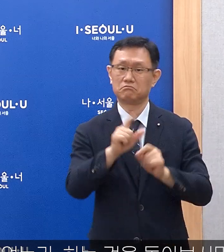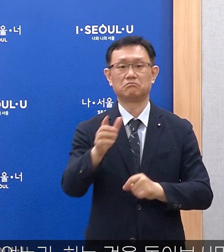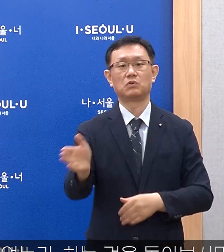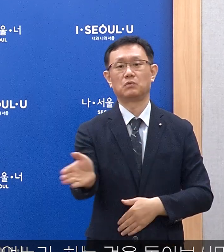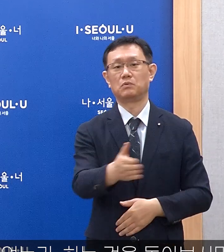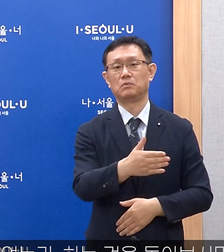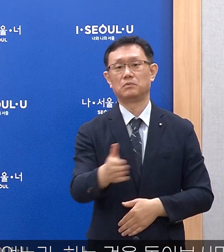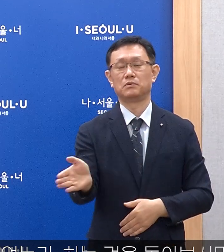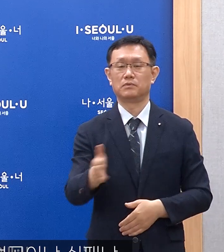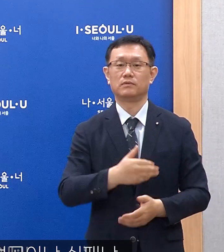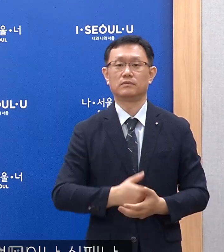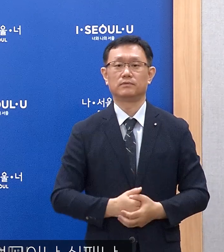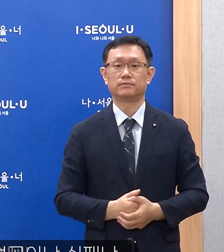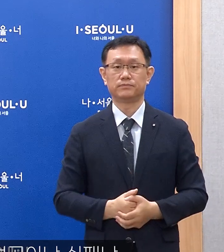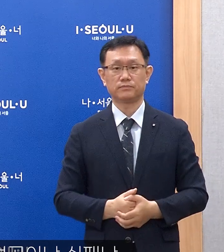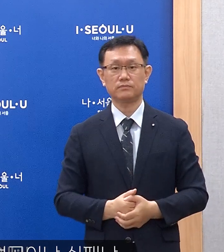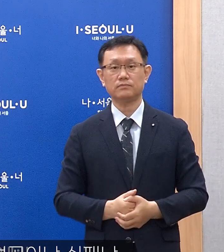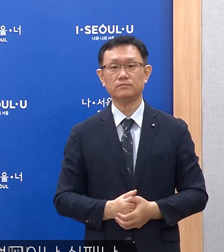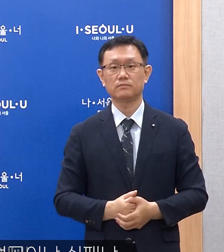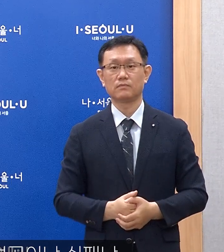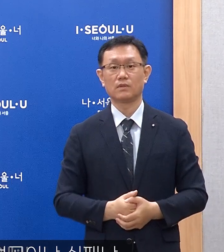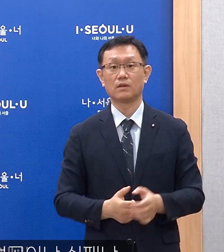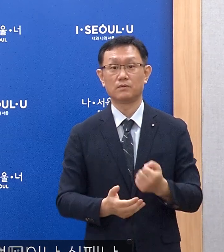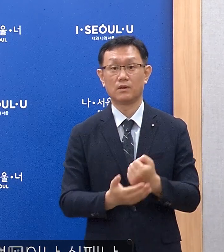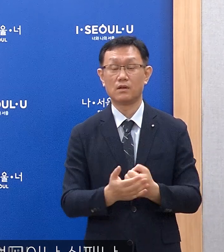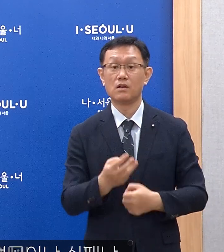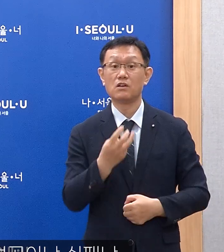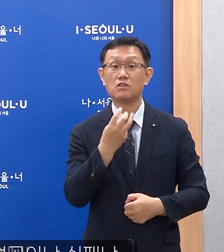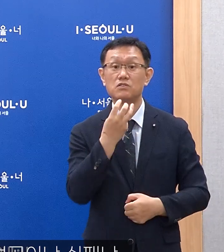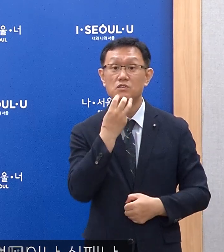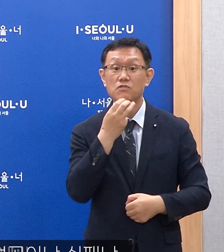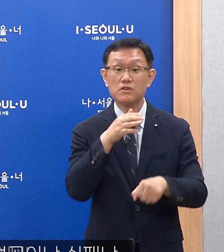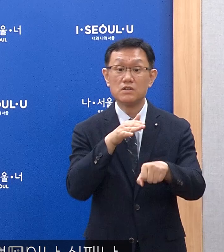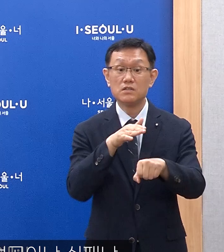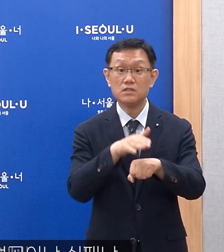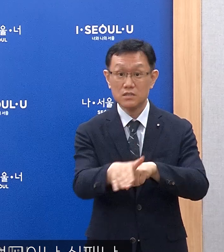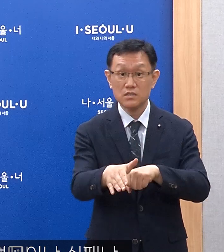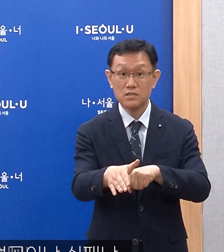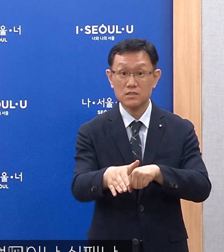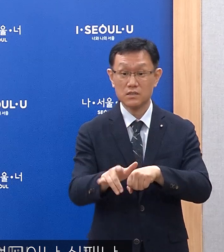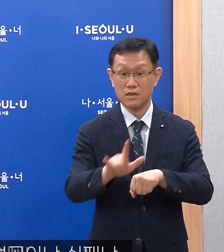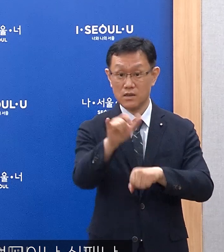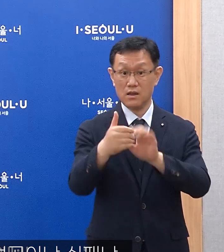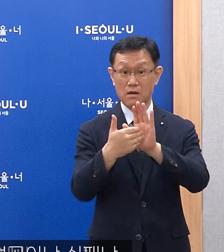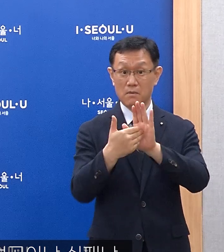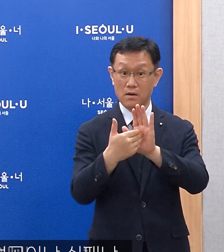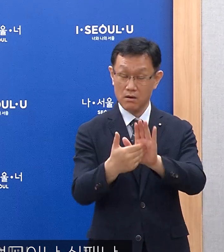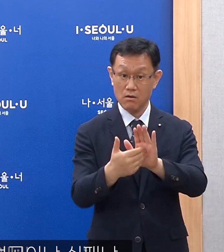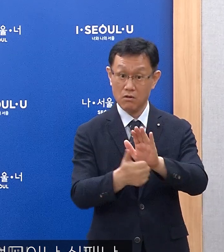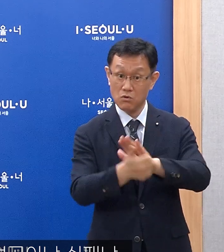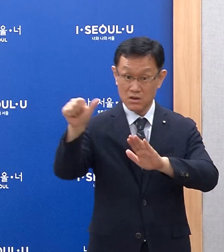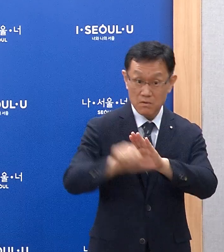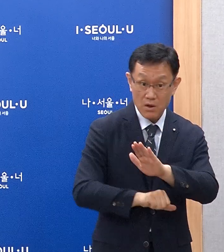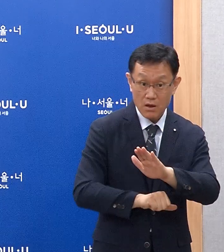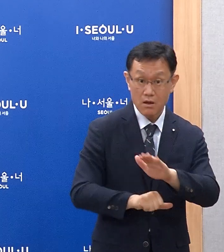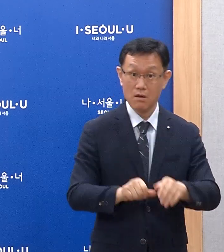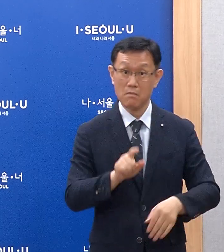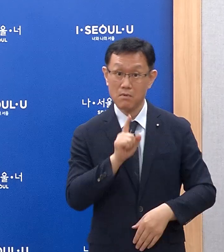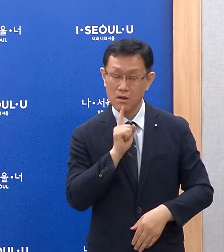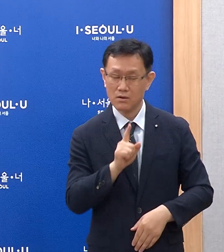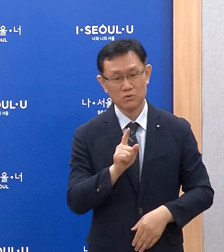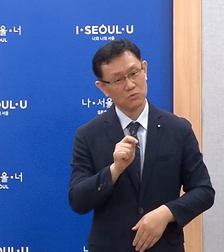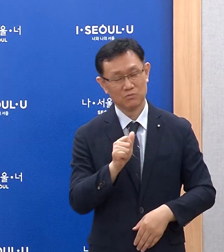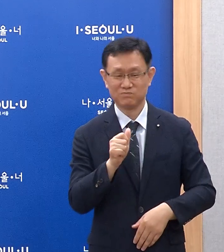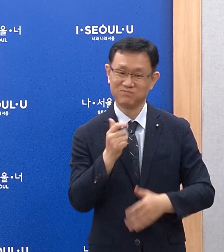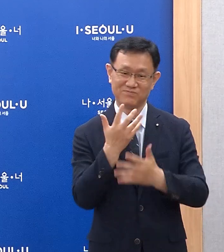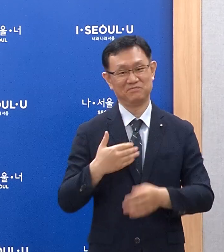사실을 아시게 될 거고요. 따라서 서울형 상생방역이 성공이냐 실패냐 이런 논쟁이 의미가 있을까 싶습니다. 다만